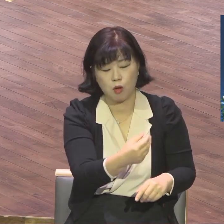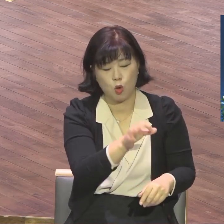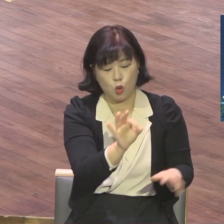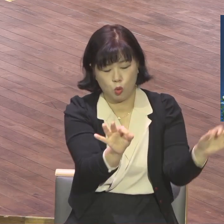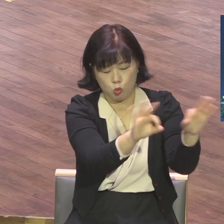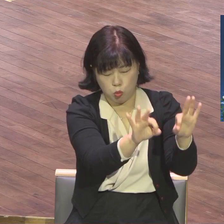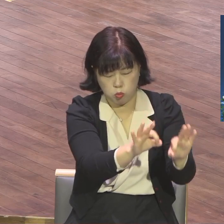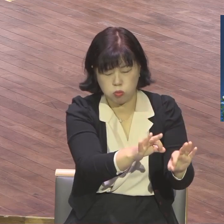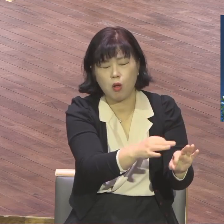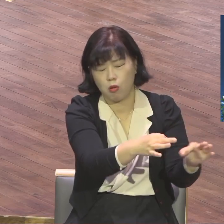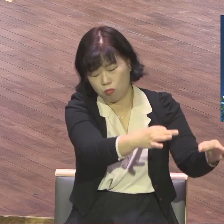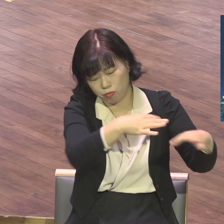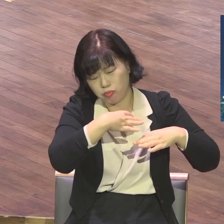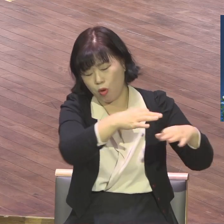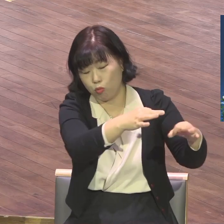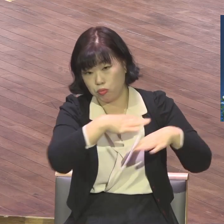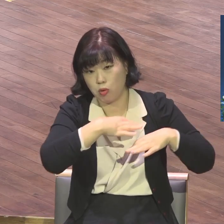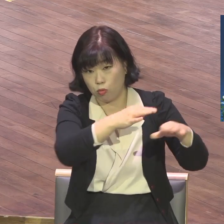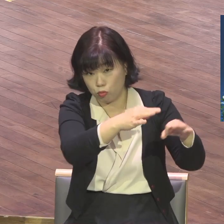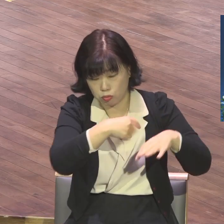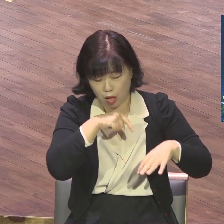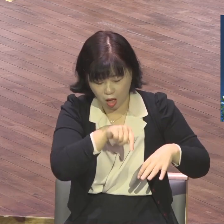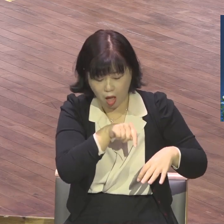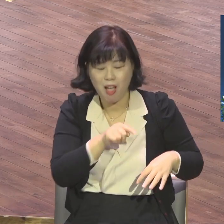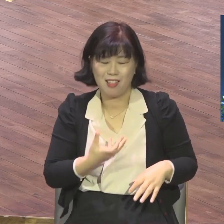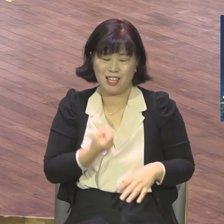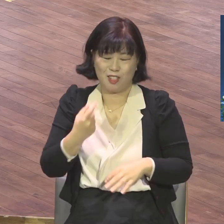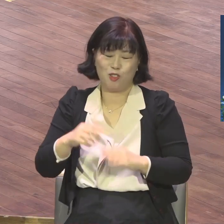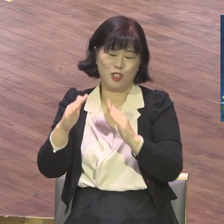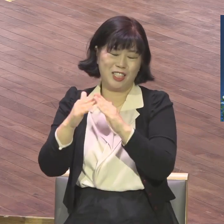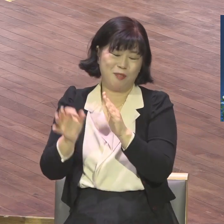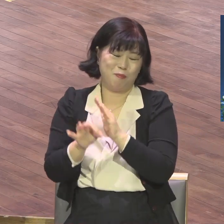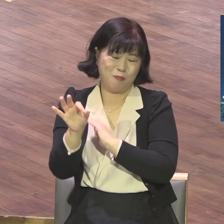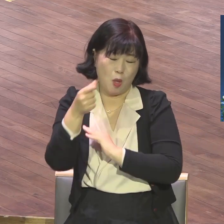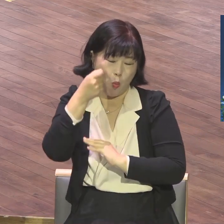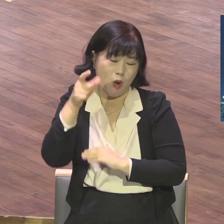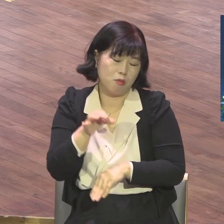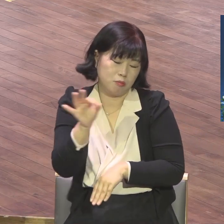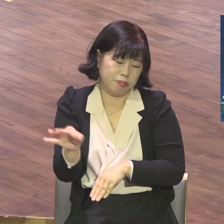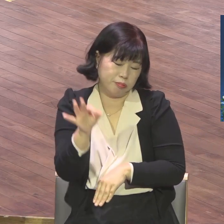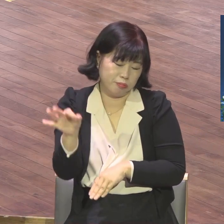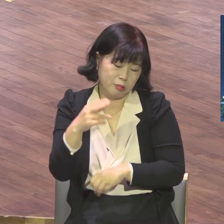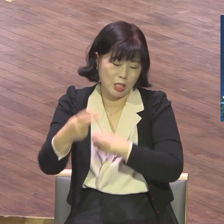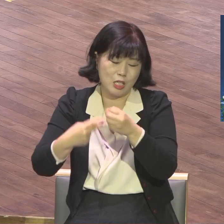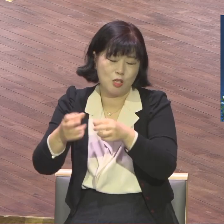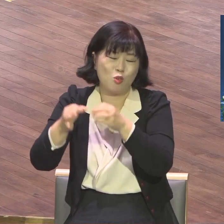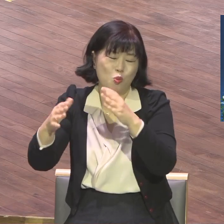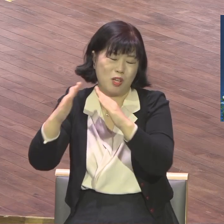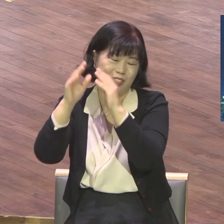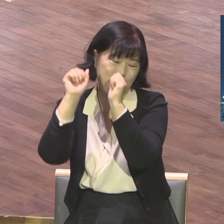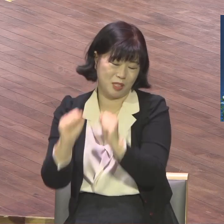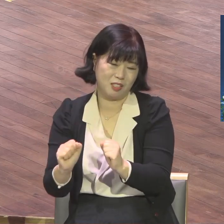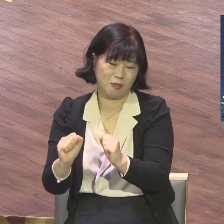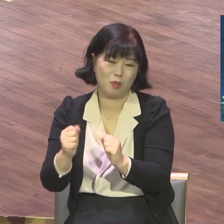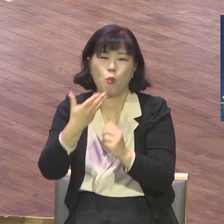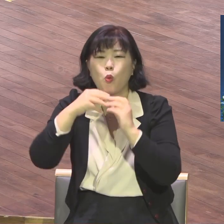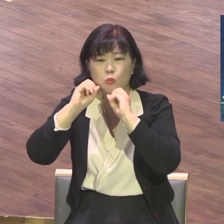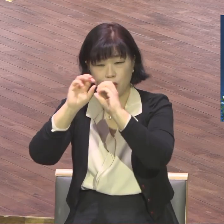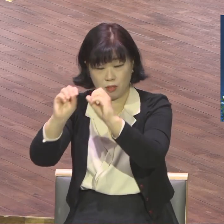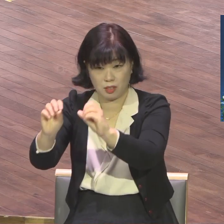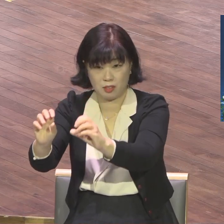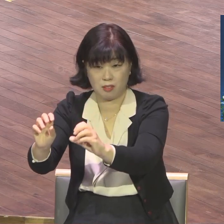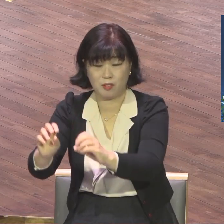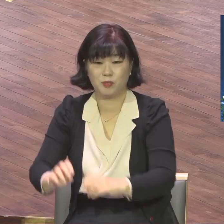것입니다. 성기원금 여러분 그것도 하겠어요? 감옥에 갇혀있는데 뭐 할 게 있다고 헌금하겠어요?